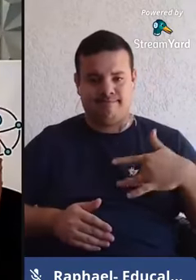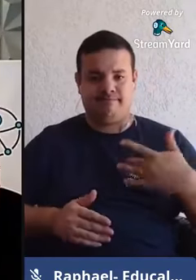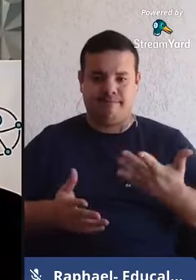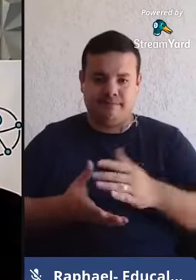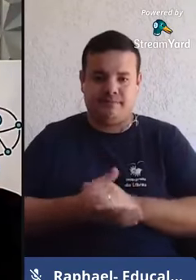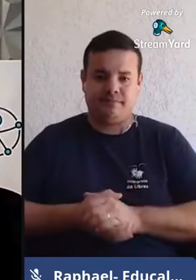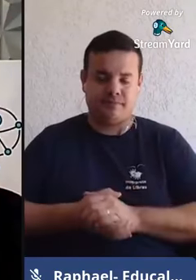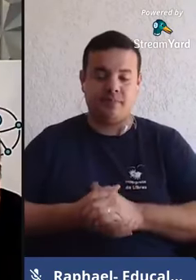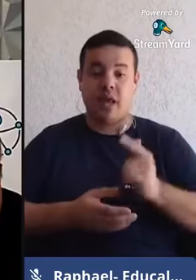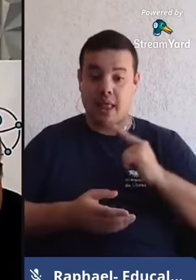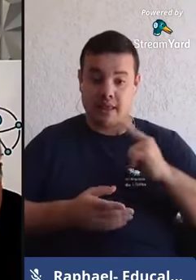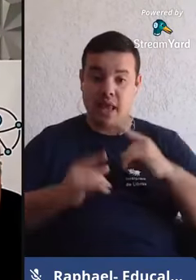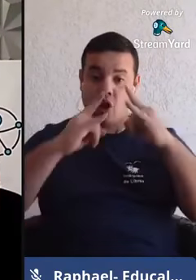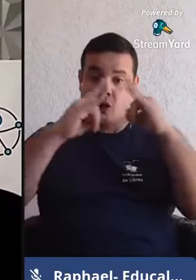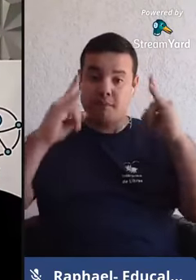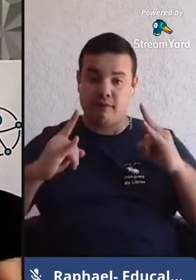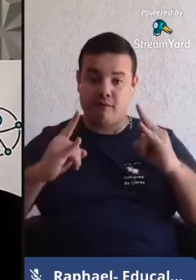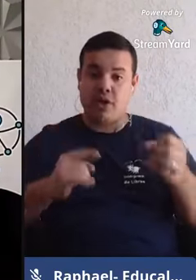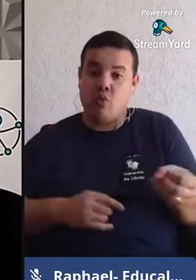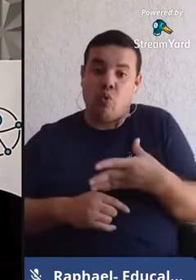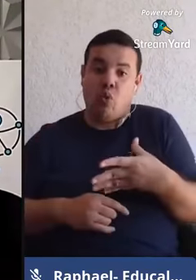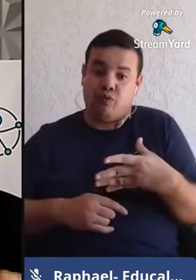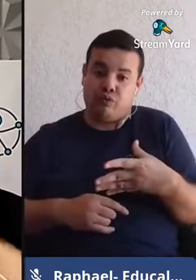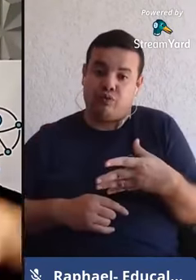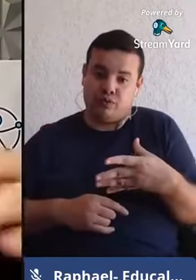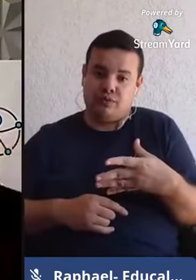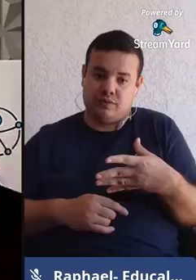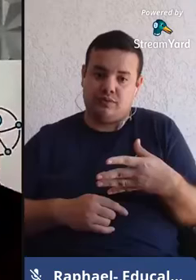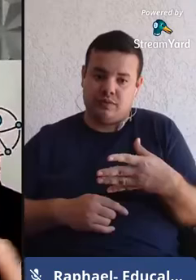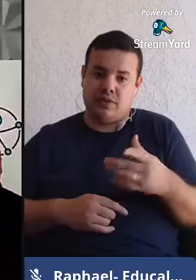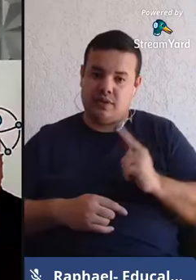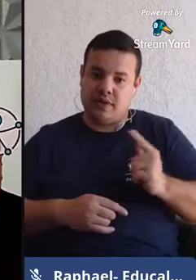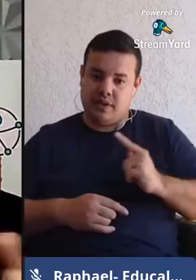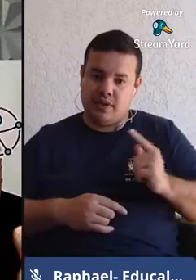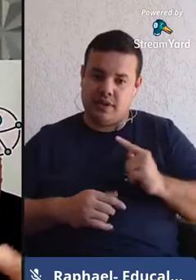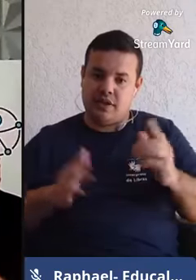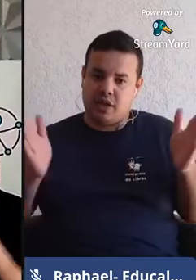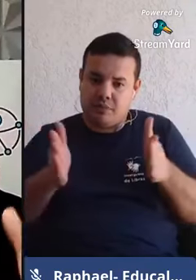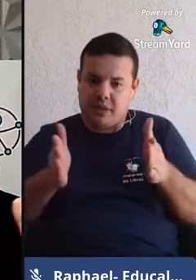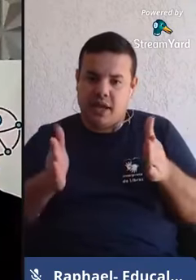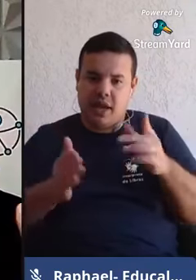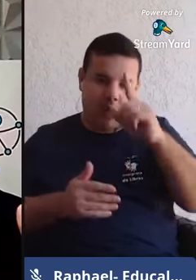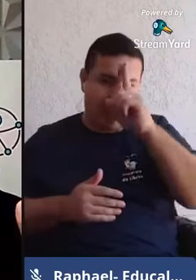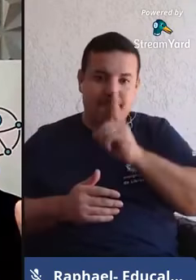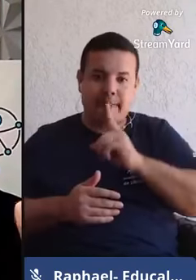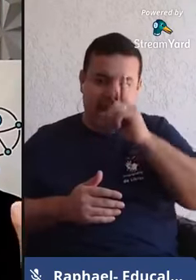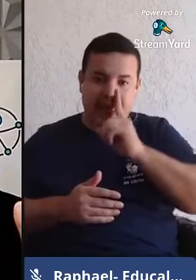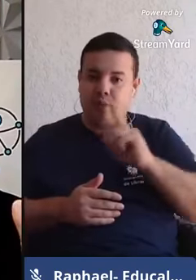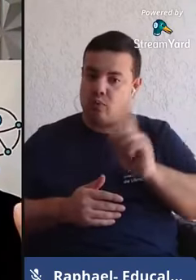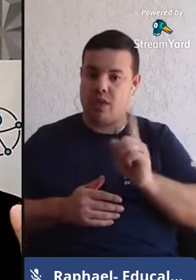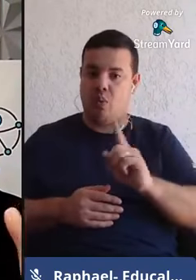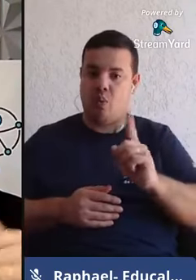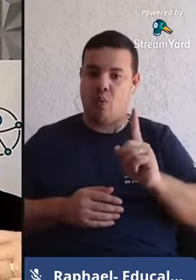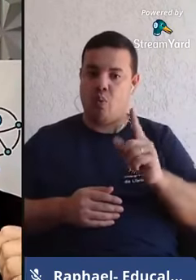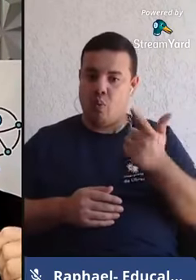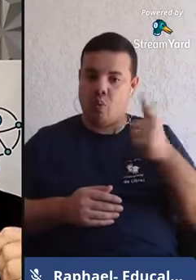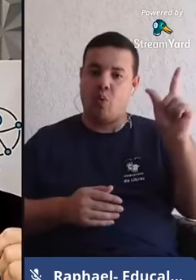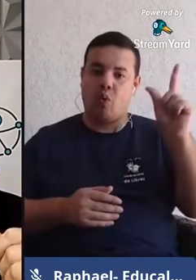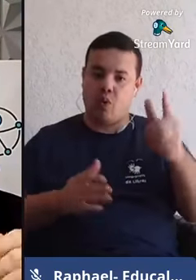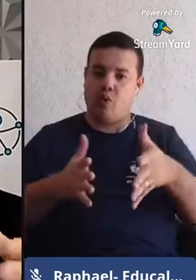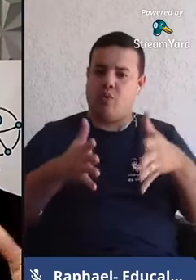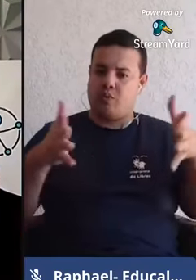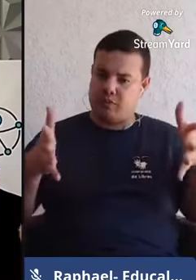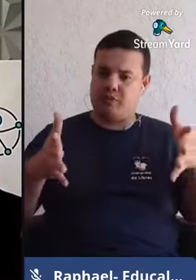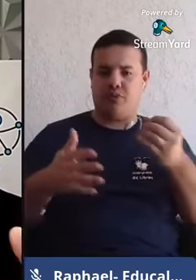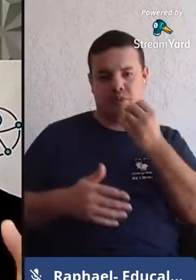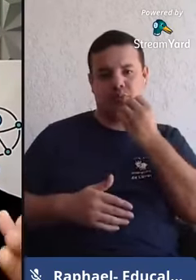Aquele pavilhão pequenininho, que é esse que nós vamos usar. Não é o pudim, né? Aquele amarelinho que a gente conhece, não é lá, é um pavilhão... Ótimo espaço.